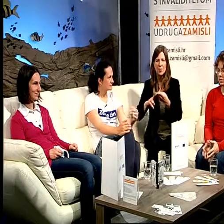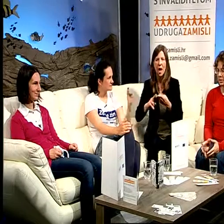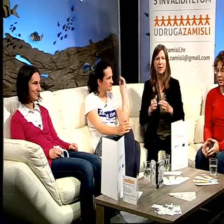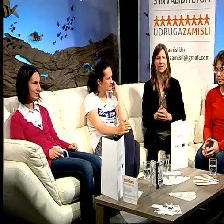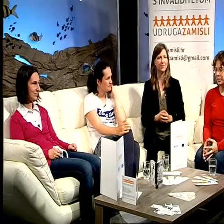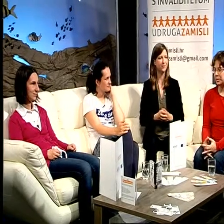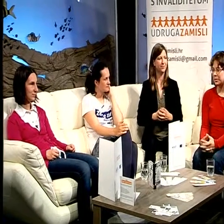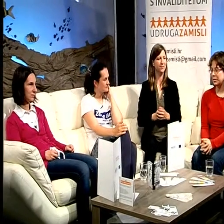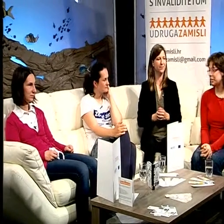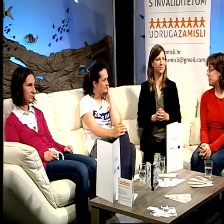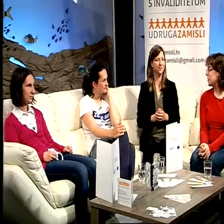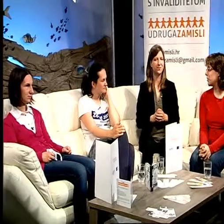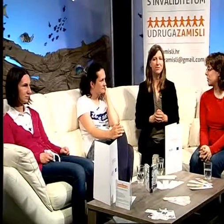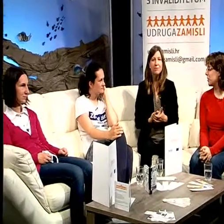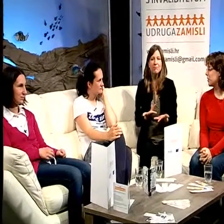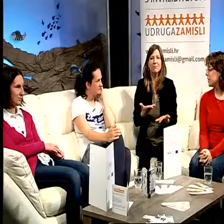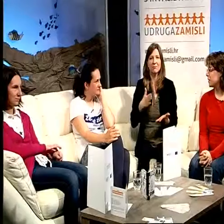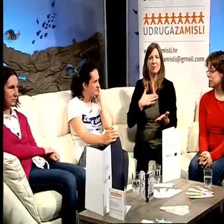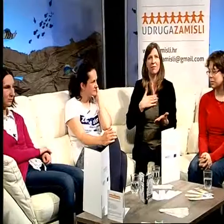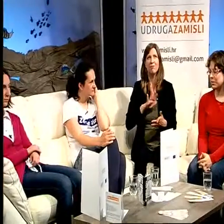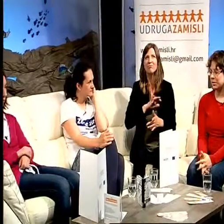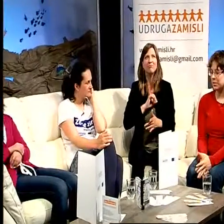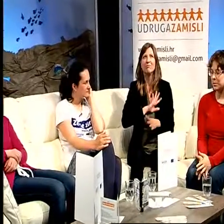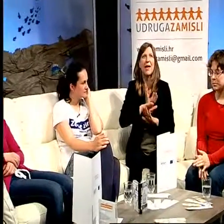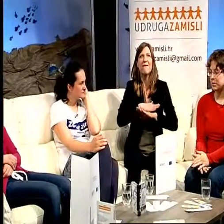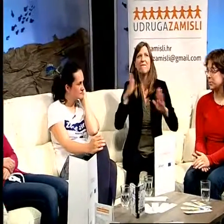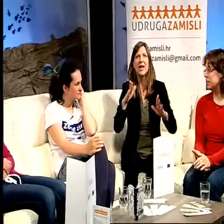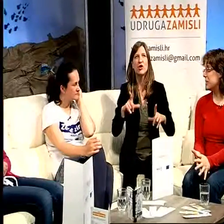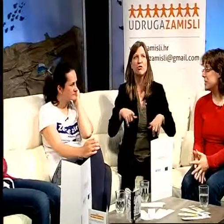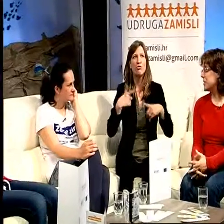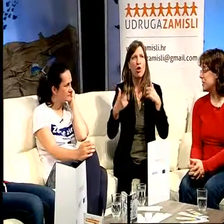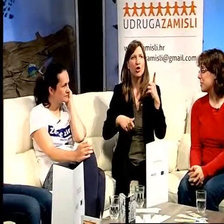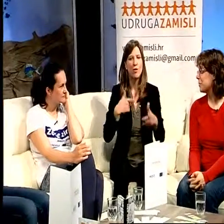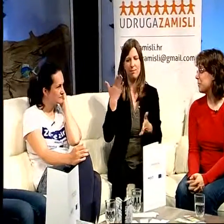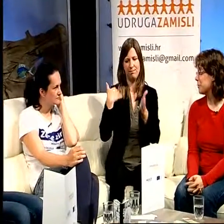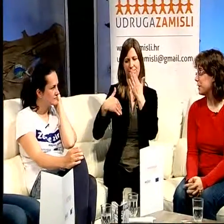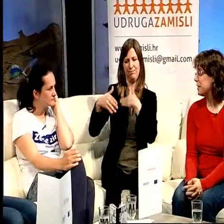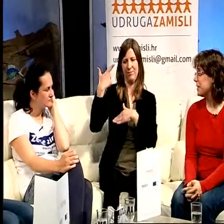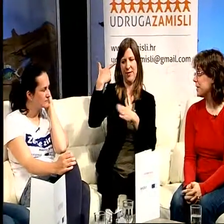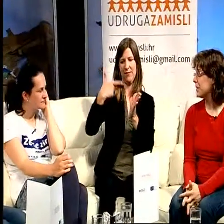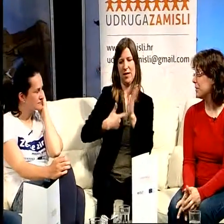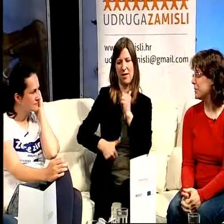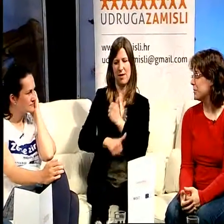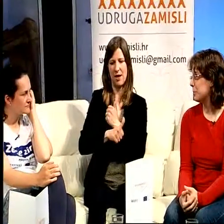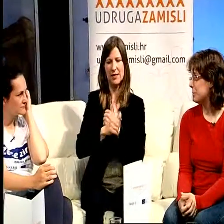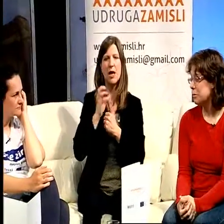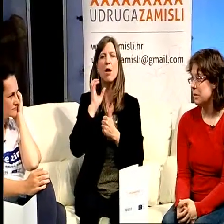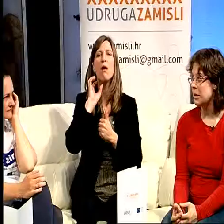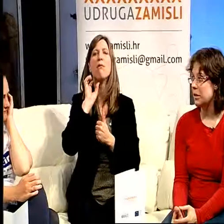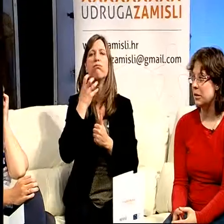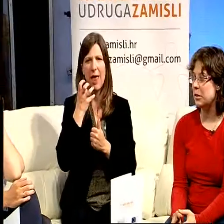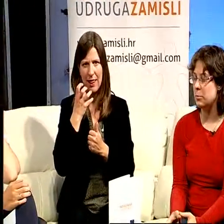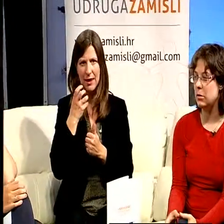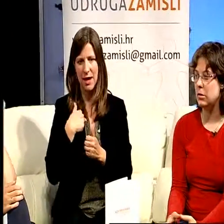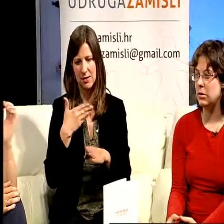Za mene je bilo najveći doživljaj. Kad sam 2011. kad smo bili u Belgiji, u Namuru,